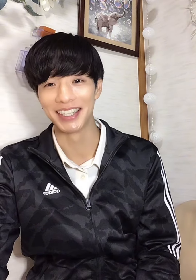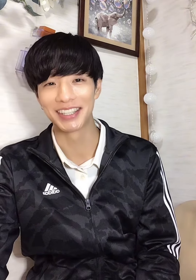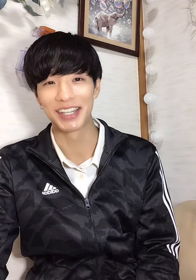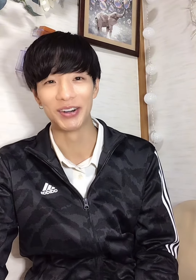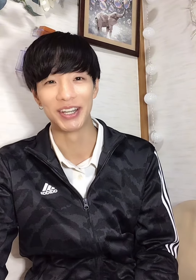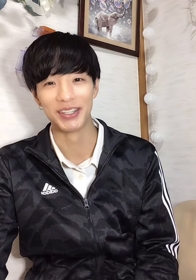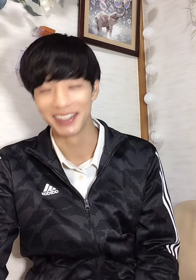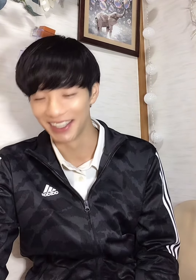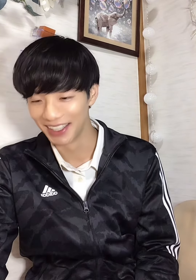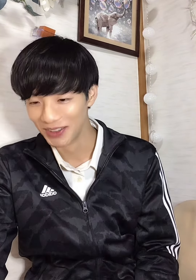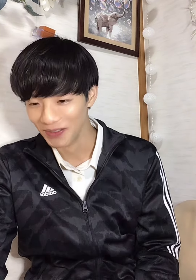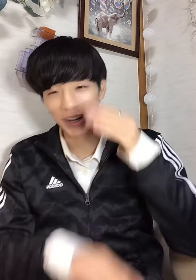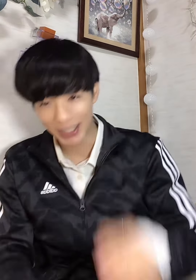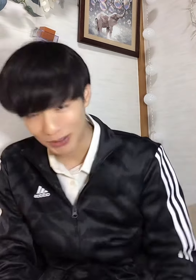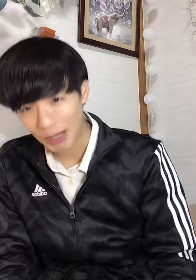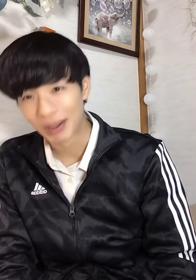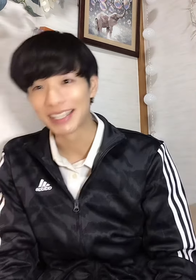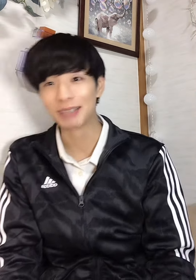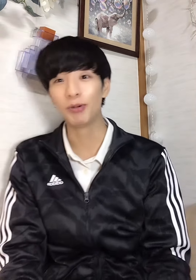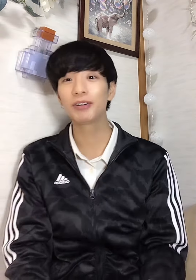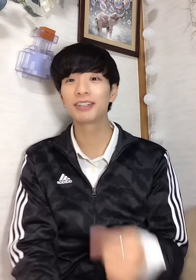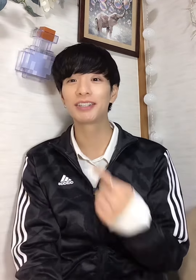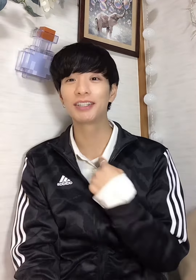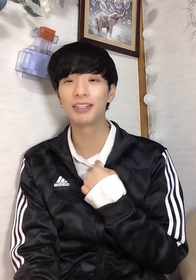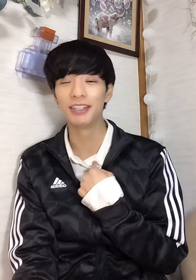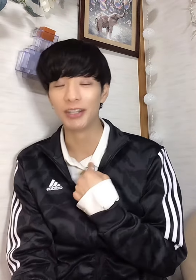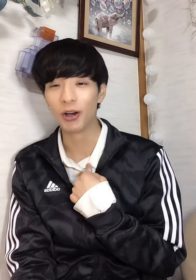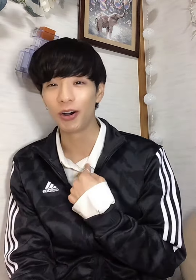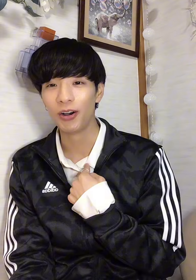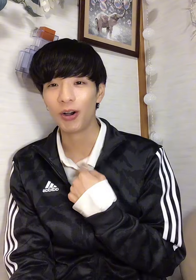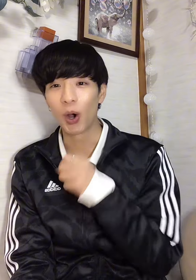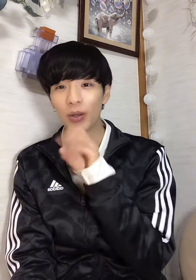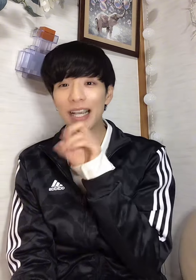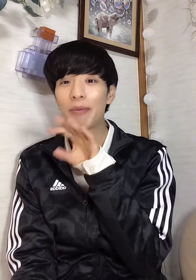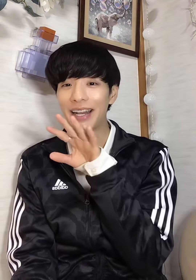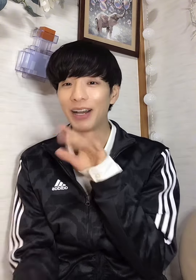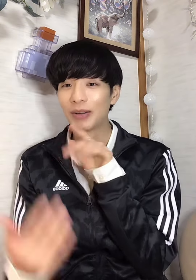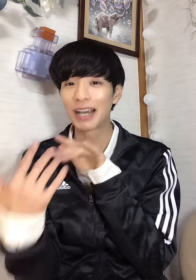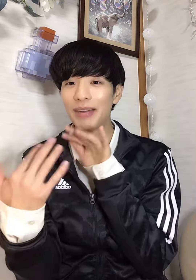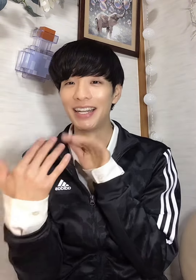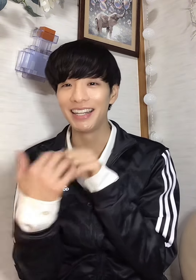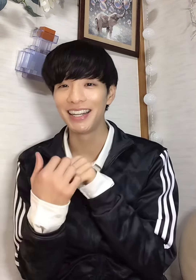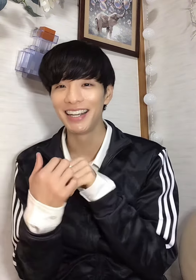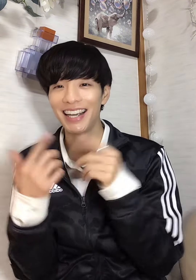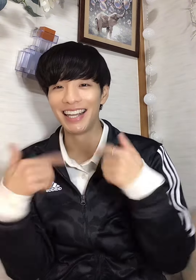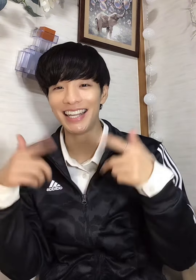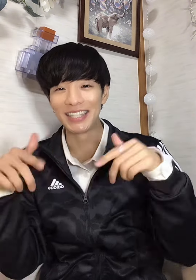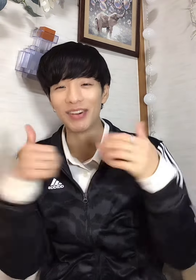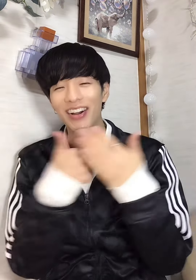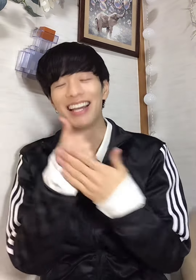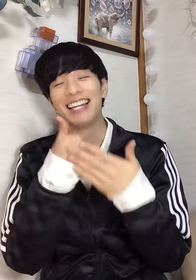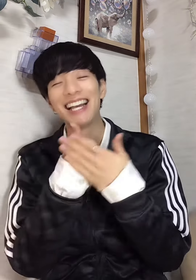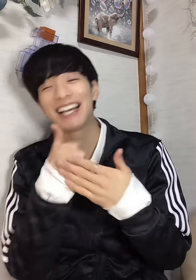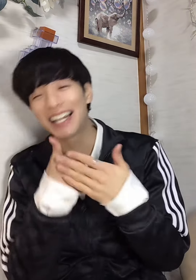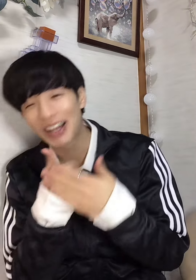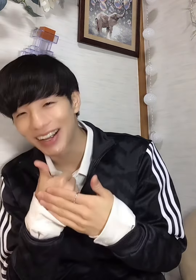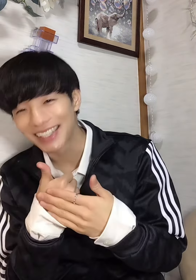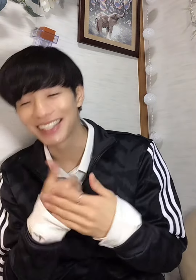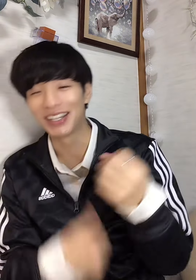で好きを拾う。コメントありがとうございます。もっくんのおしゃべりにいつも癒されてますっ